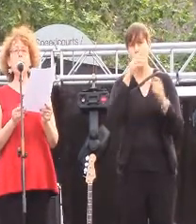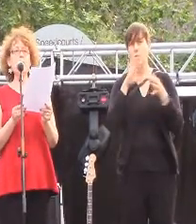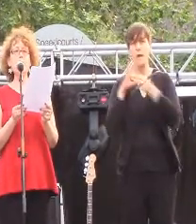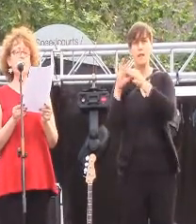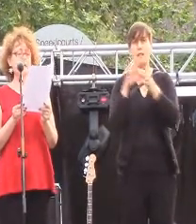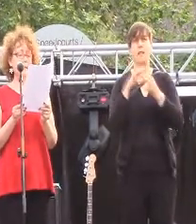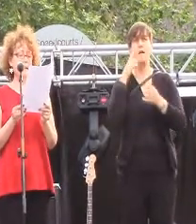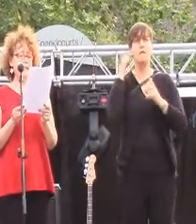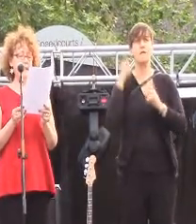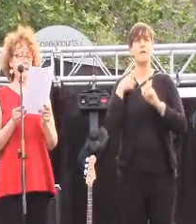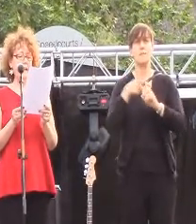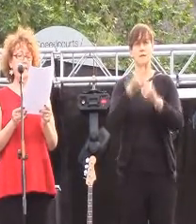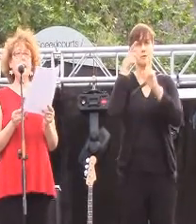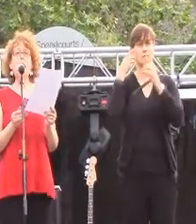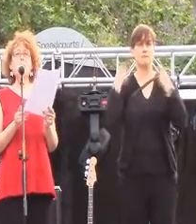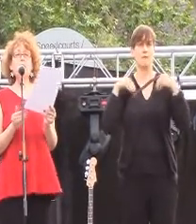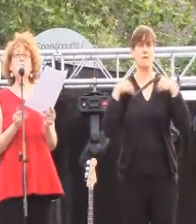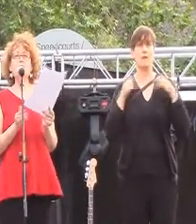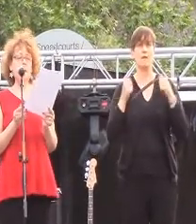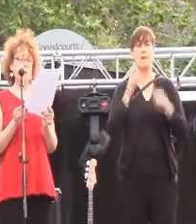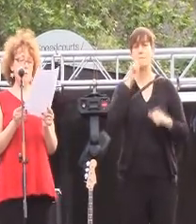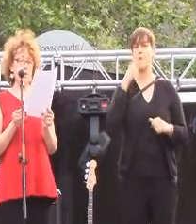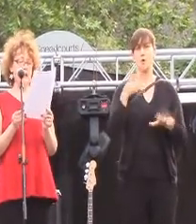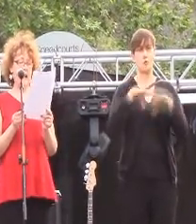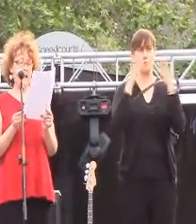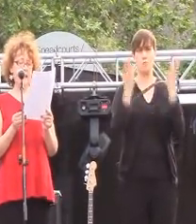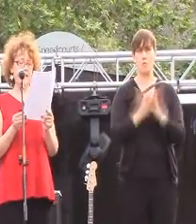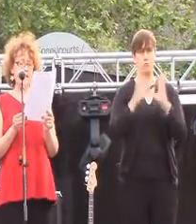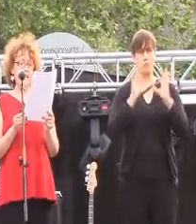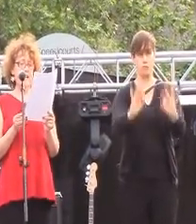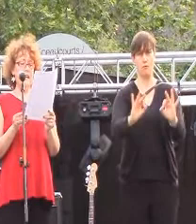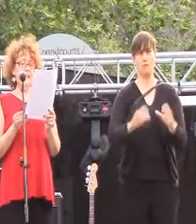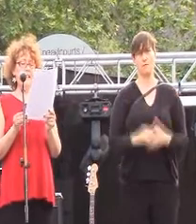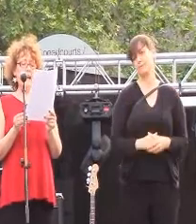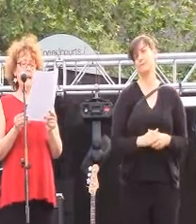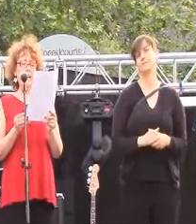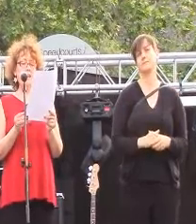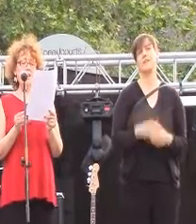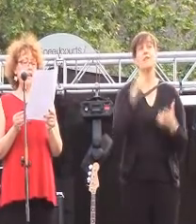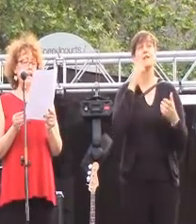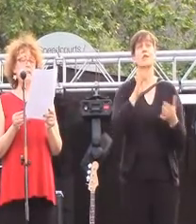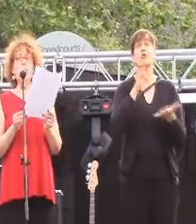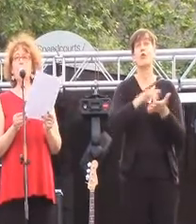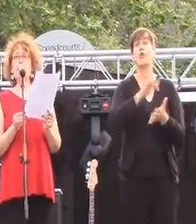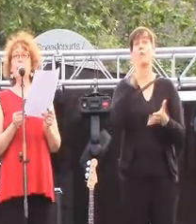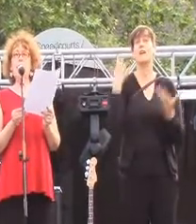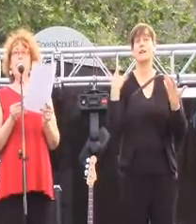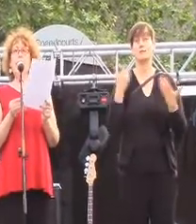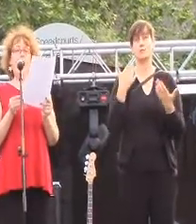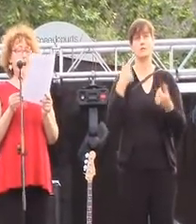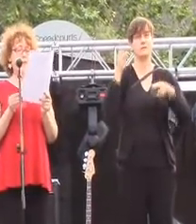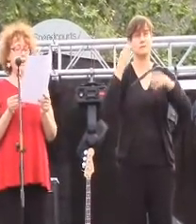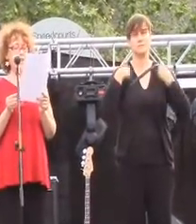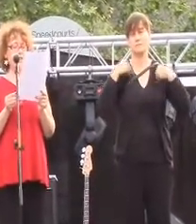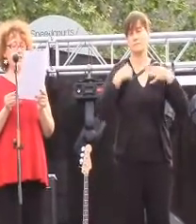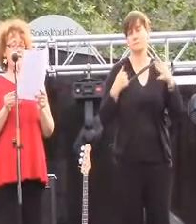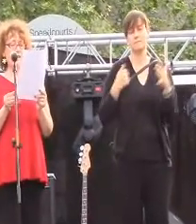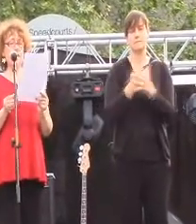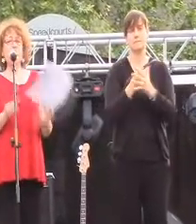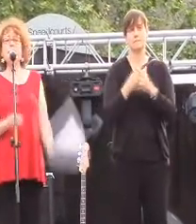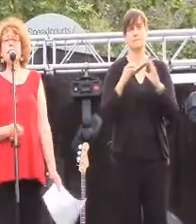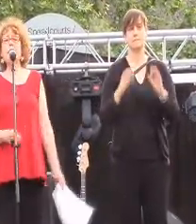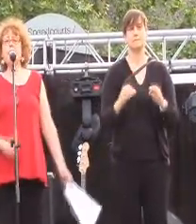i molt, molt divertida, la millor del món mundial. I ara el que toca és gaudir-la a